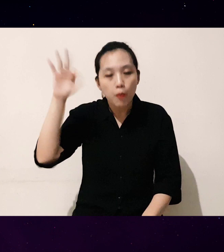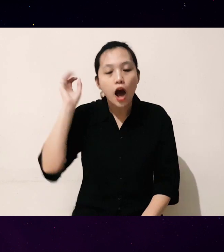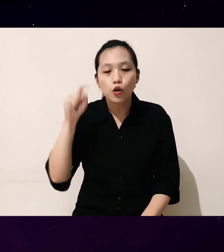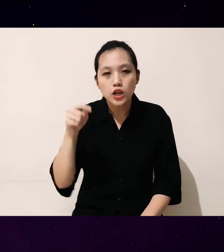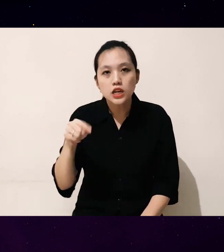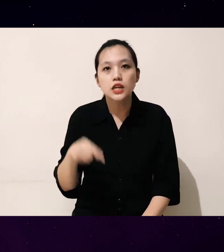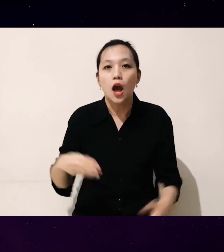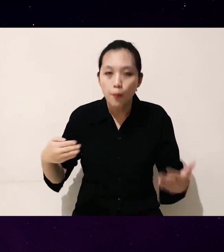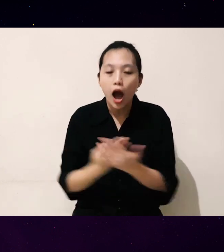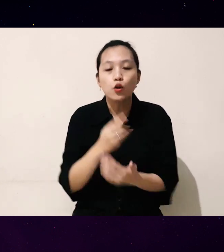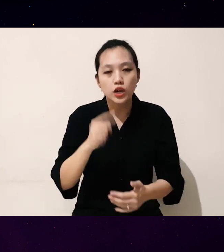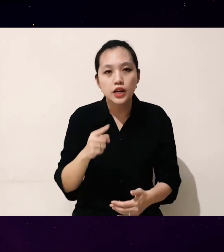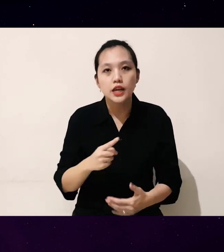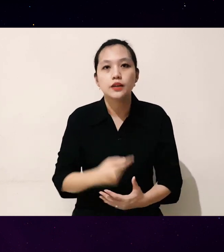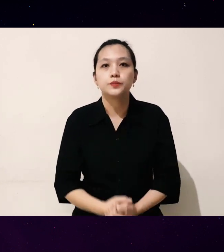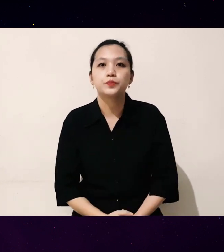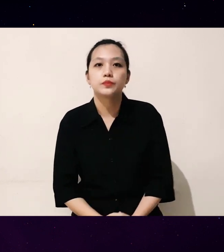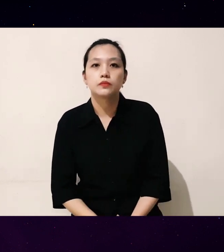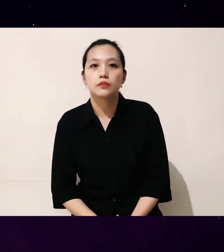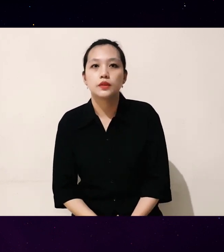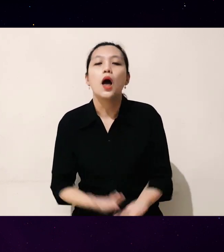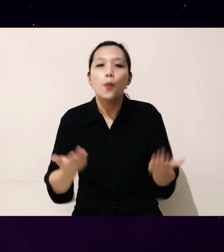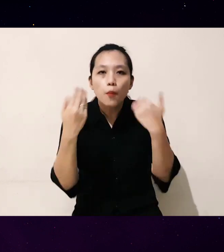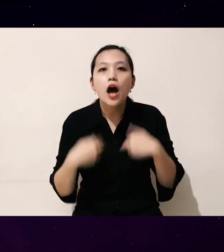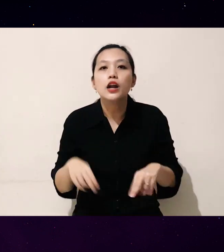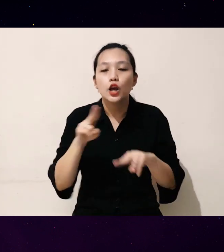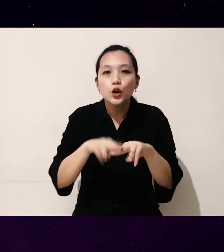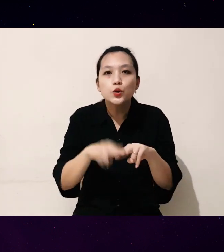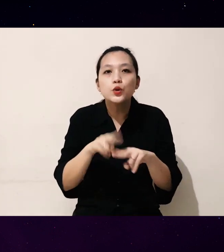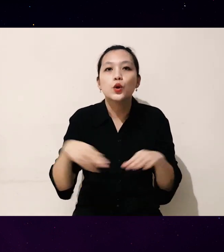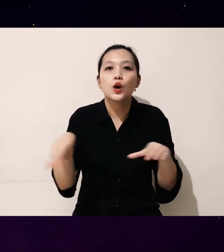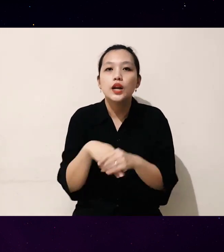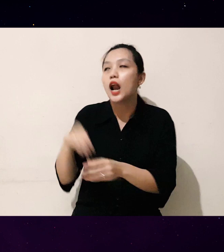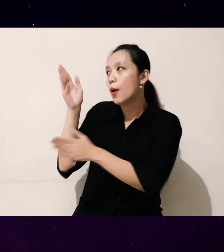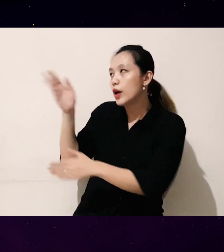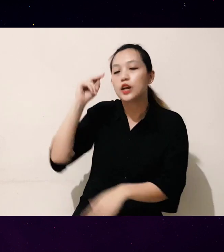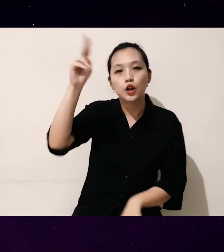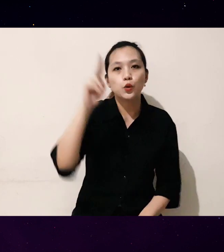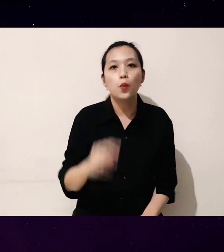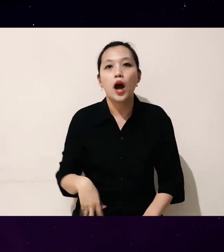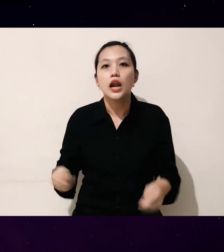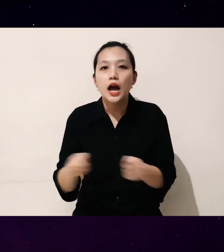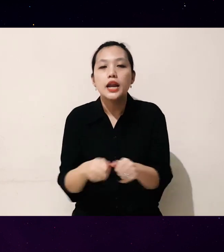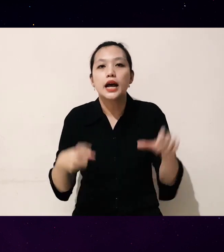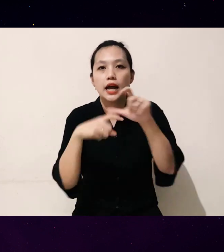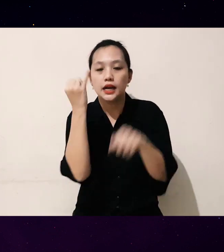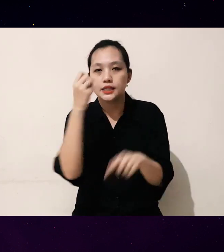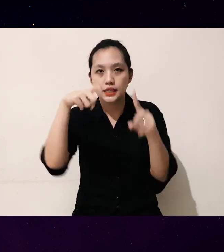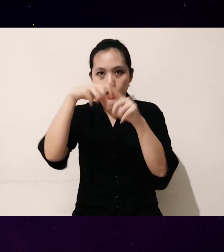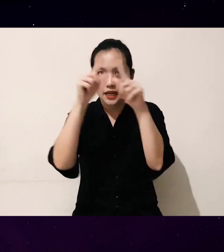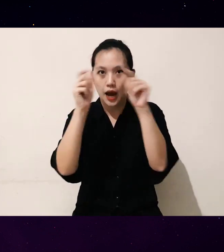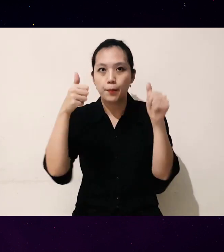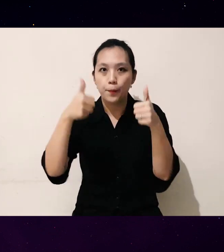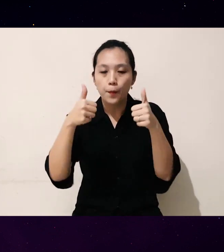normal, beyond new normal, rencananya yang indah bagi kehidupan Anda. Mari kita belajar duduk di hadapan